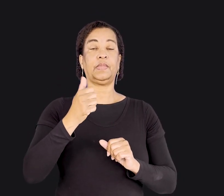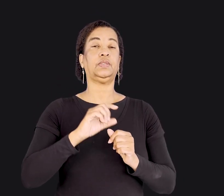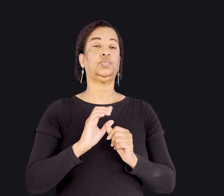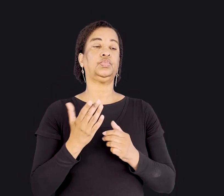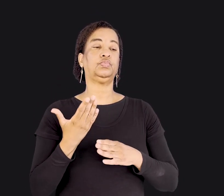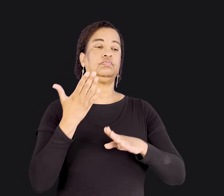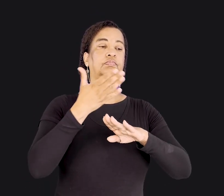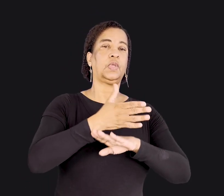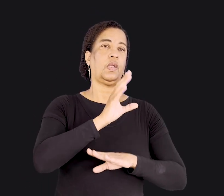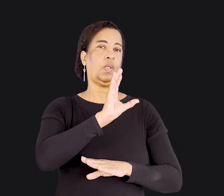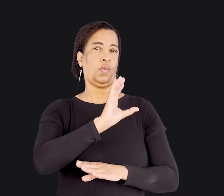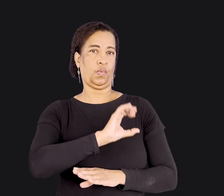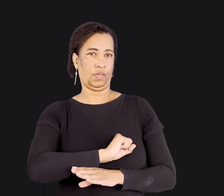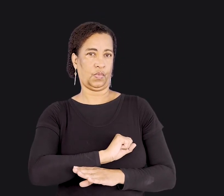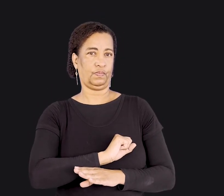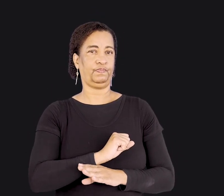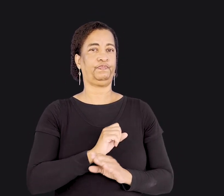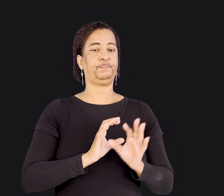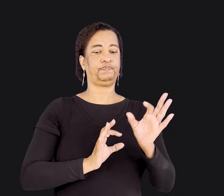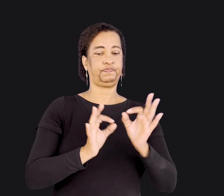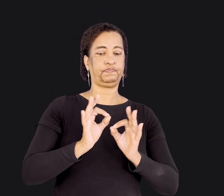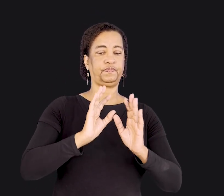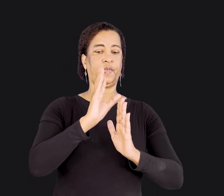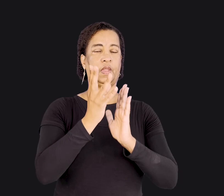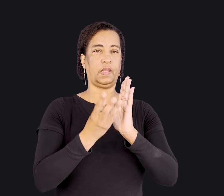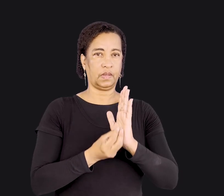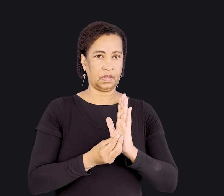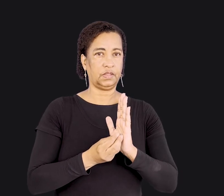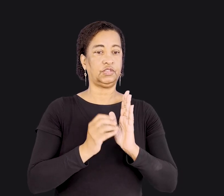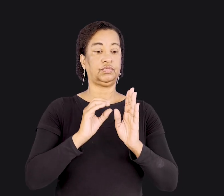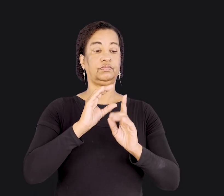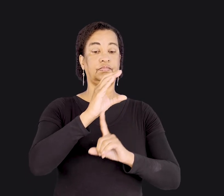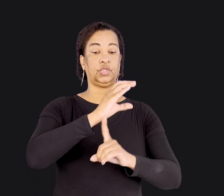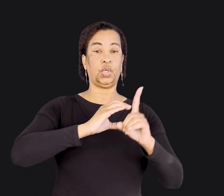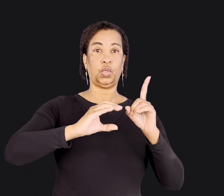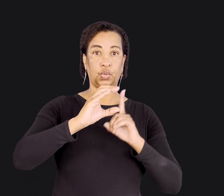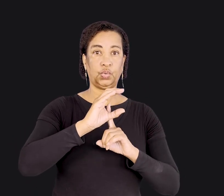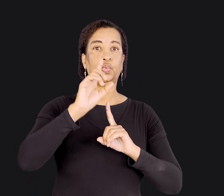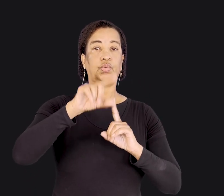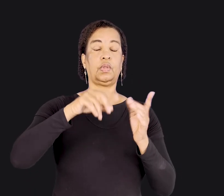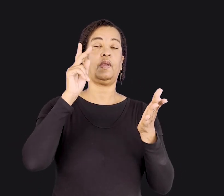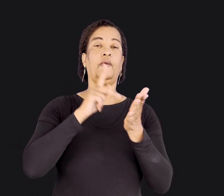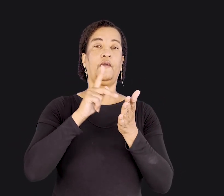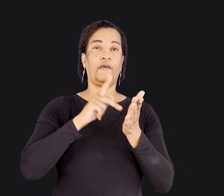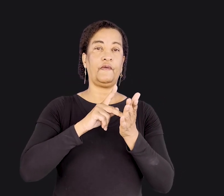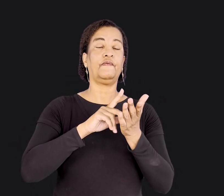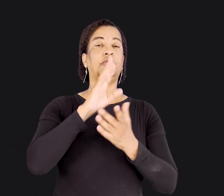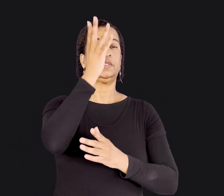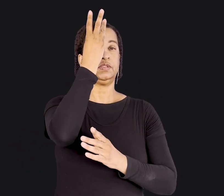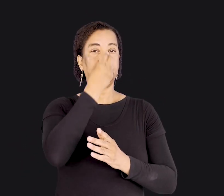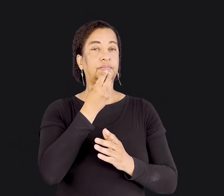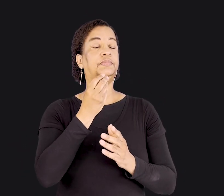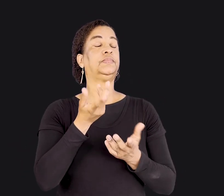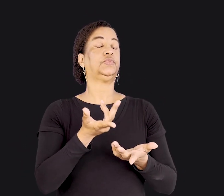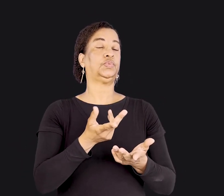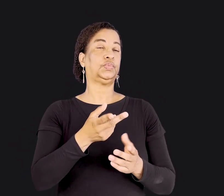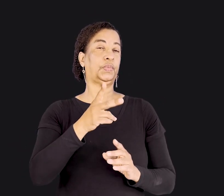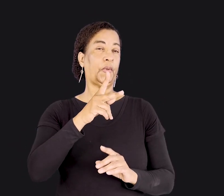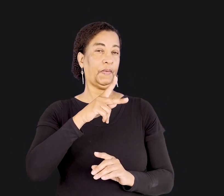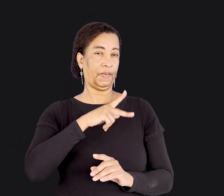ao amor. Esta ordem na igreja, ou ordem no culto, é uma das verdades espirituais que Paulo compartilha com a igreja de